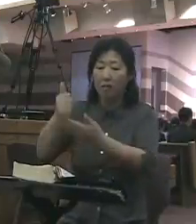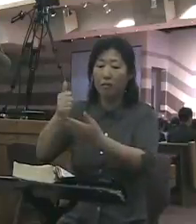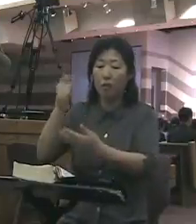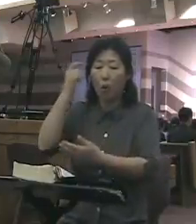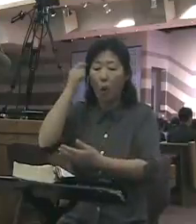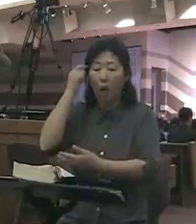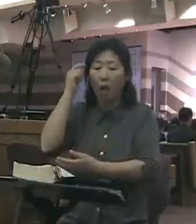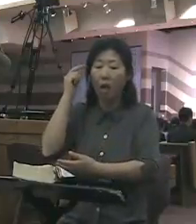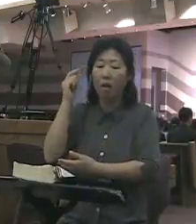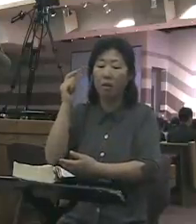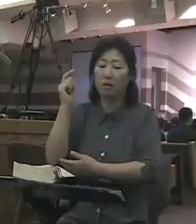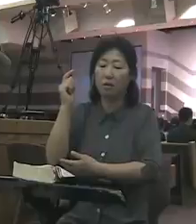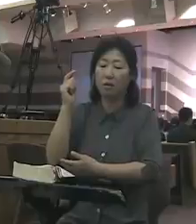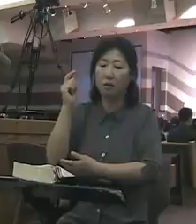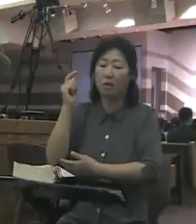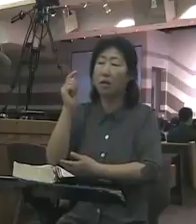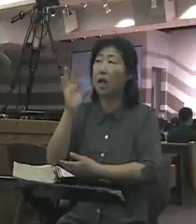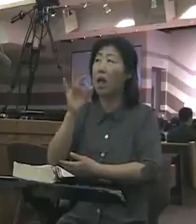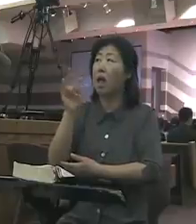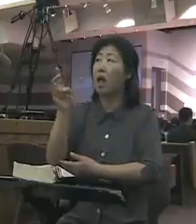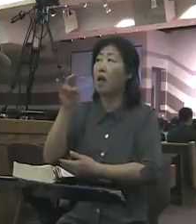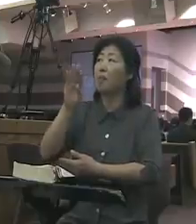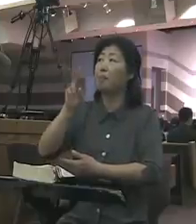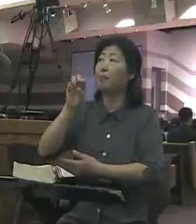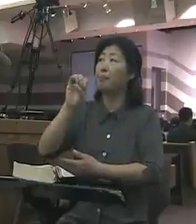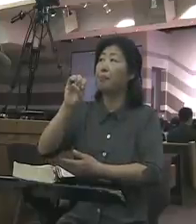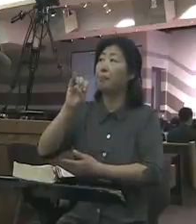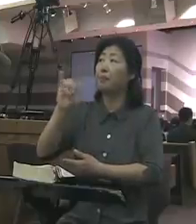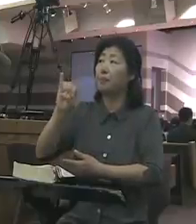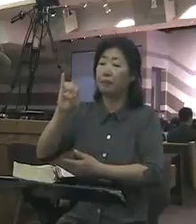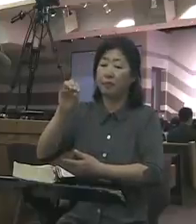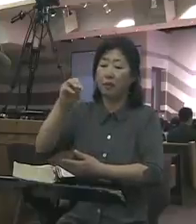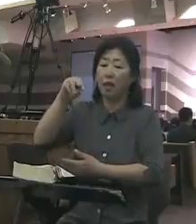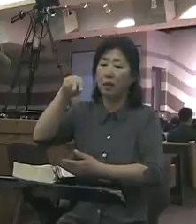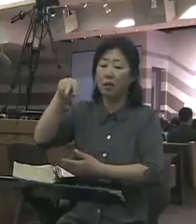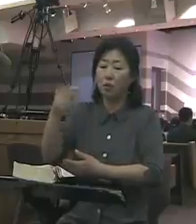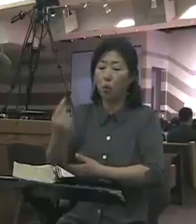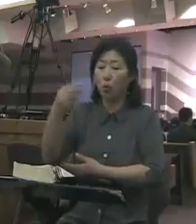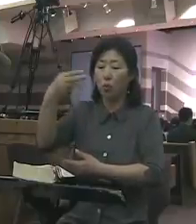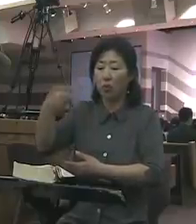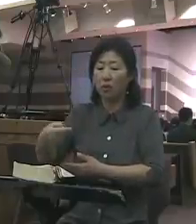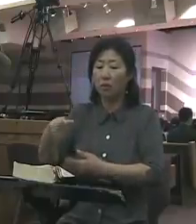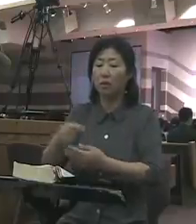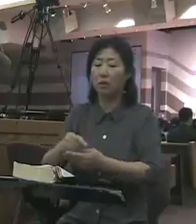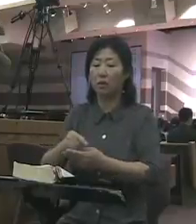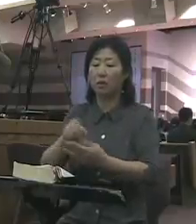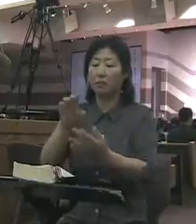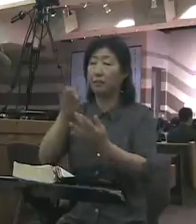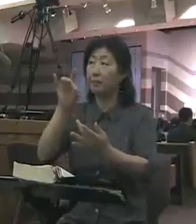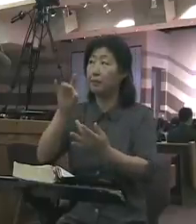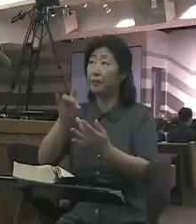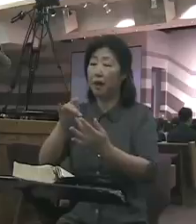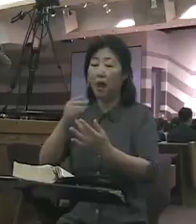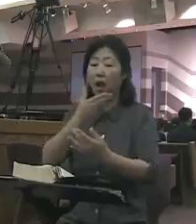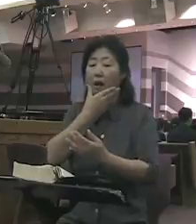것인가? 우리는 날카롭게 볼 수 있어야 합니다. 오늘 말씀을 보면 아브라함과 롯을 대조하여 한